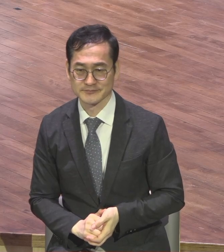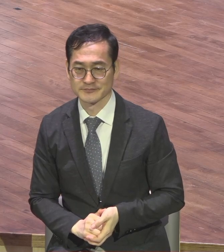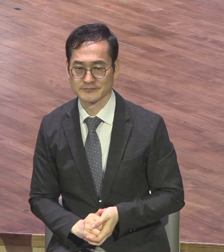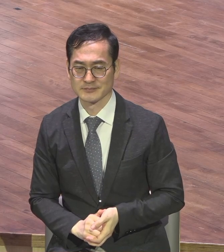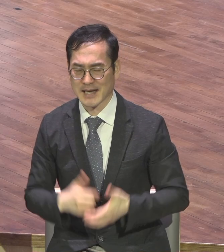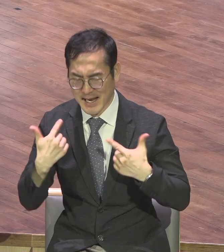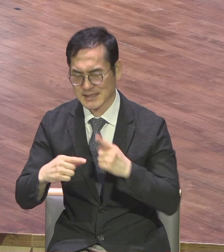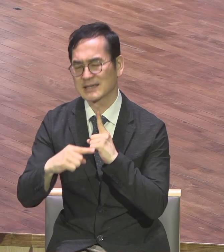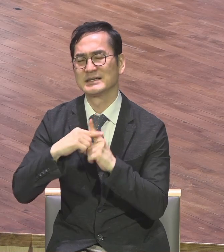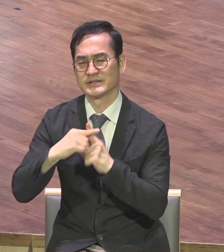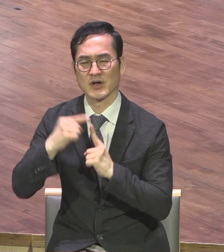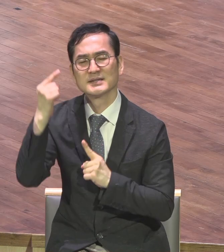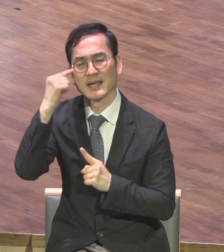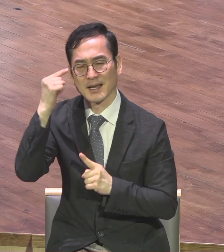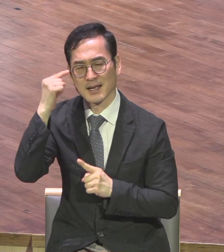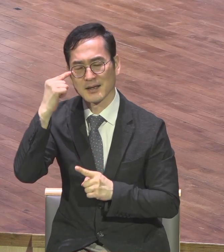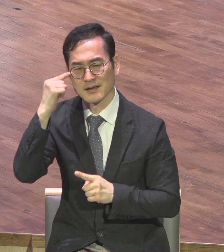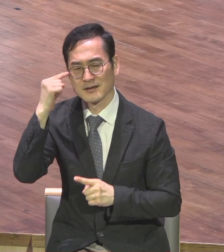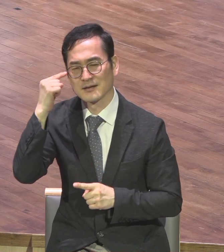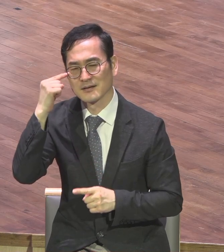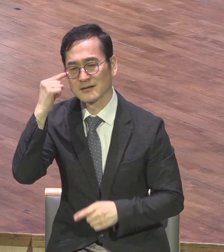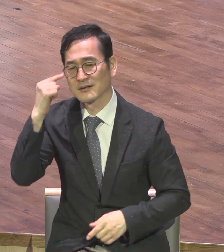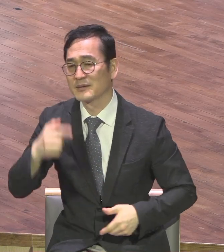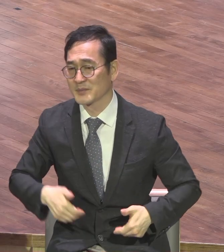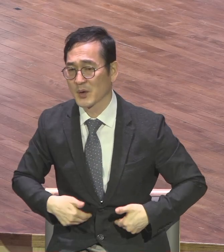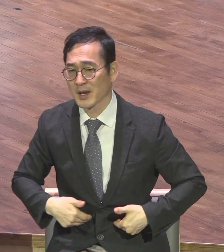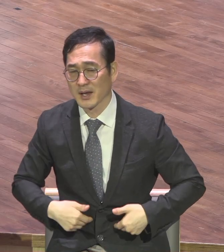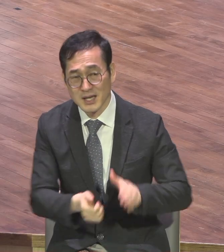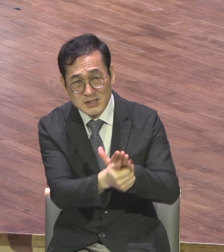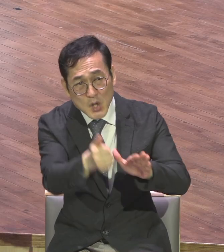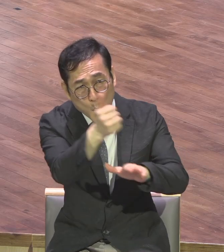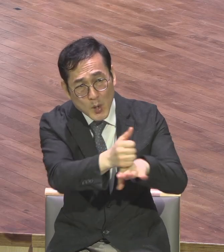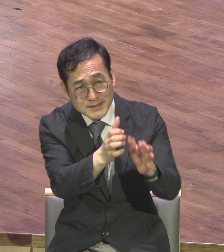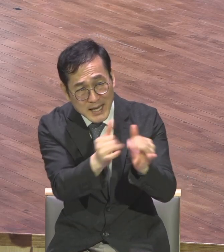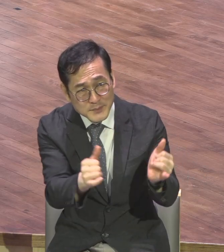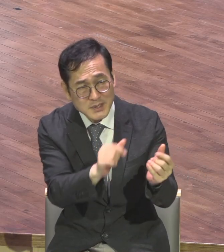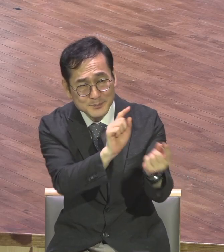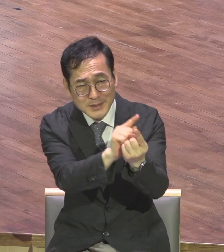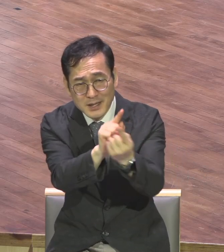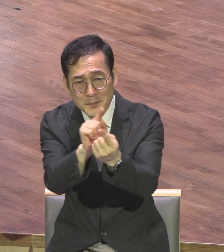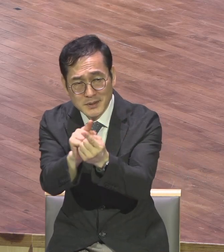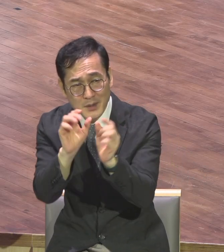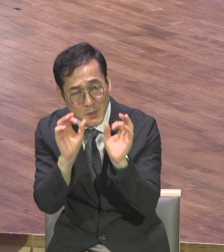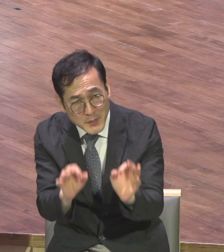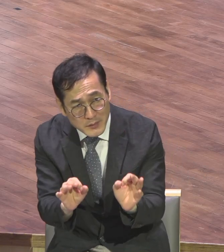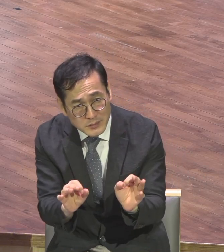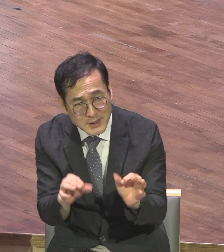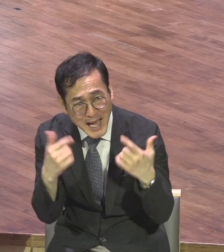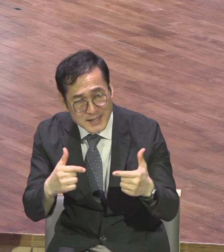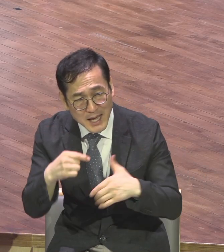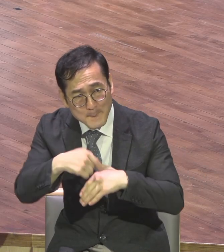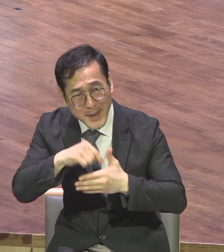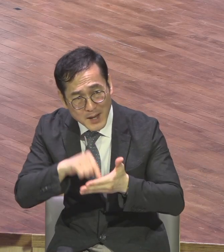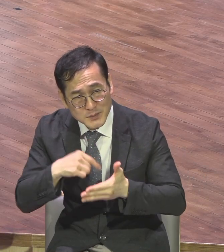이렇게 큰 사람들을, 성공한 높은 사람들을 만나봤는데 특징이 다